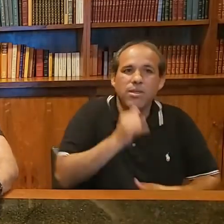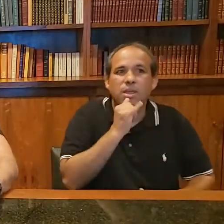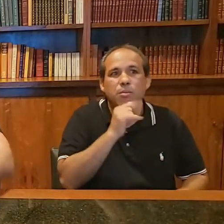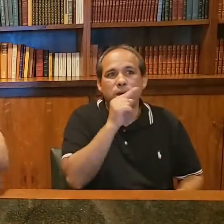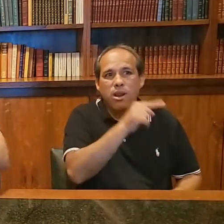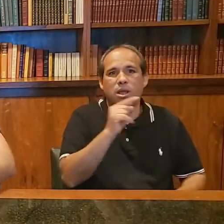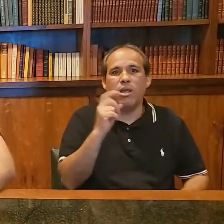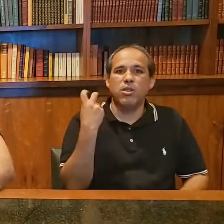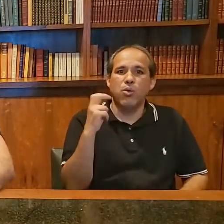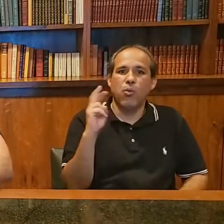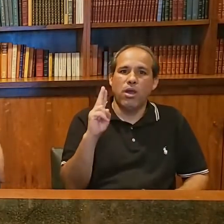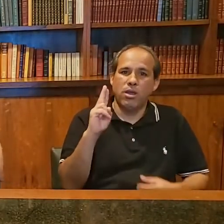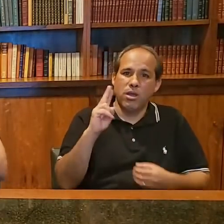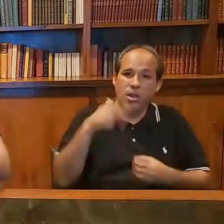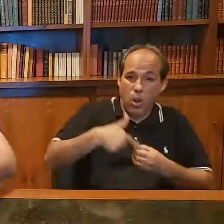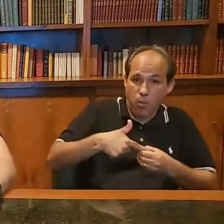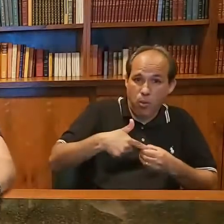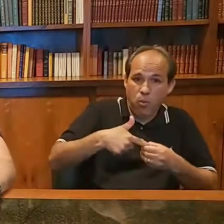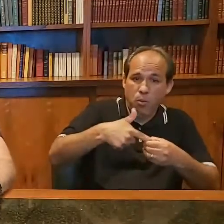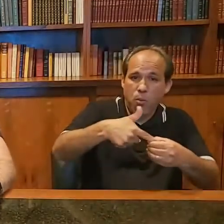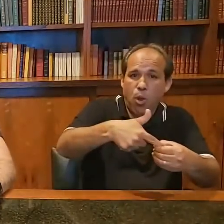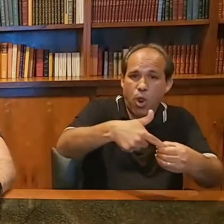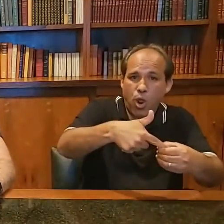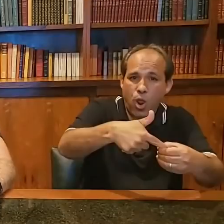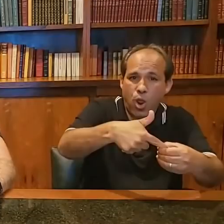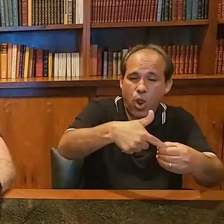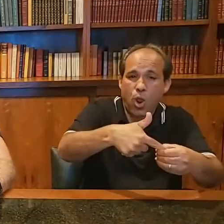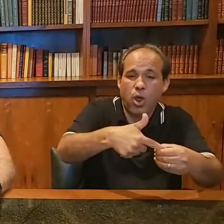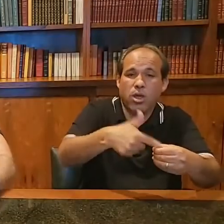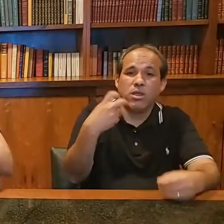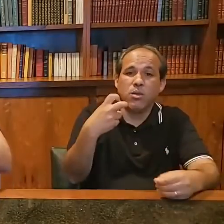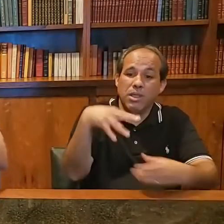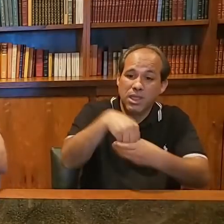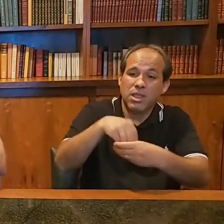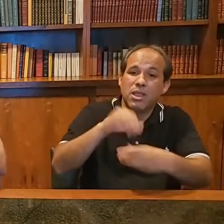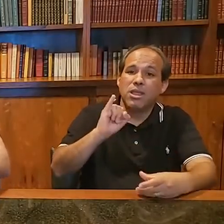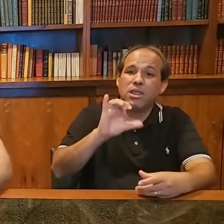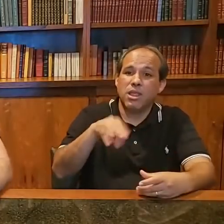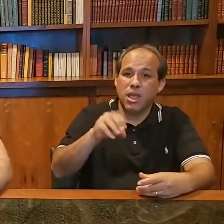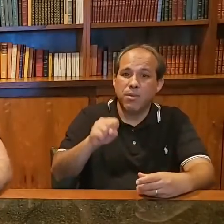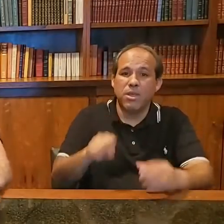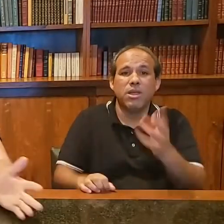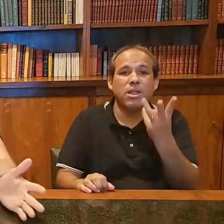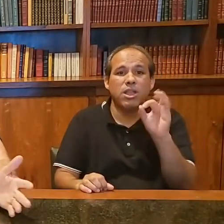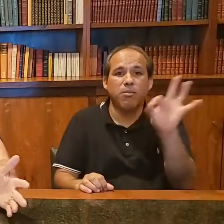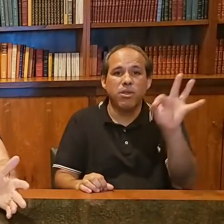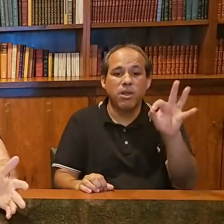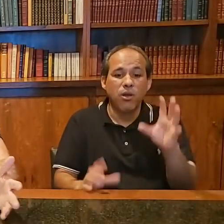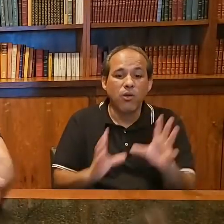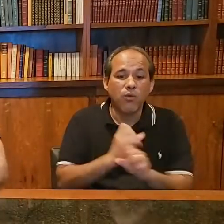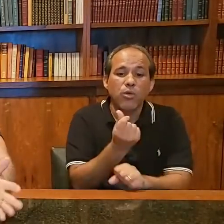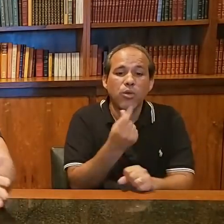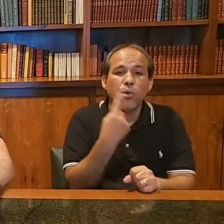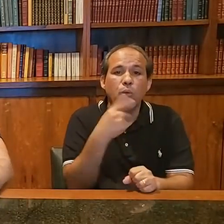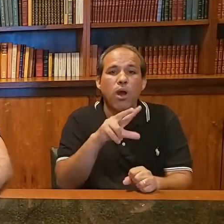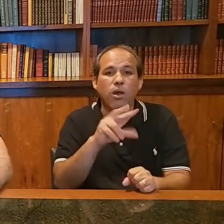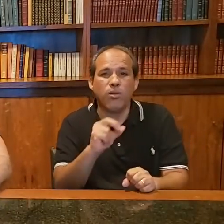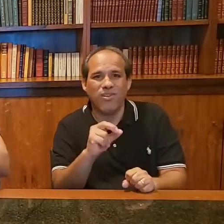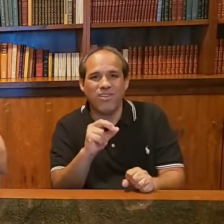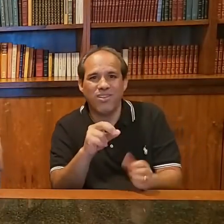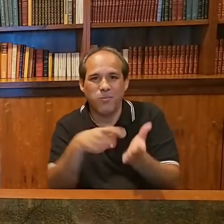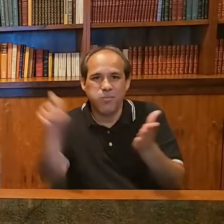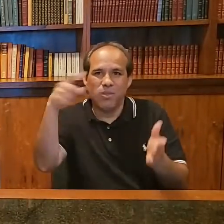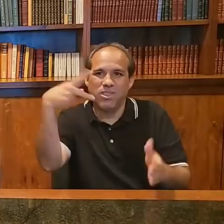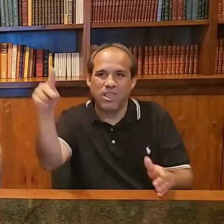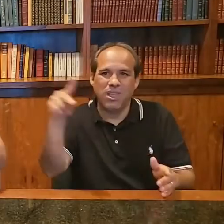5,00 na bomba, é 30% e semente a gasolina, 30% de 5, 1,50. Mas não devia ser assim, devia